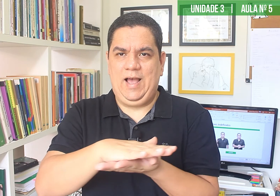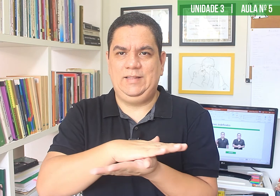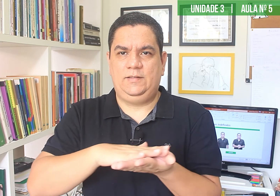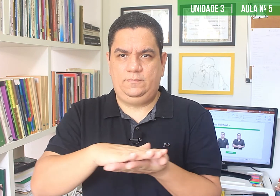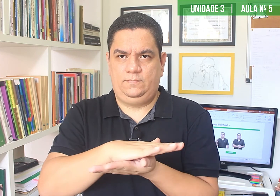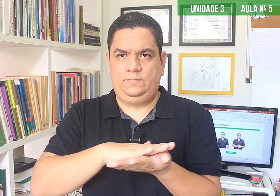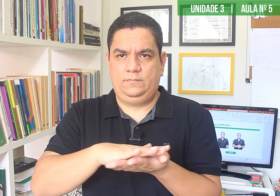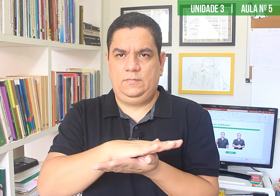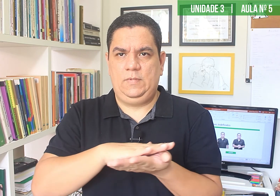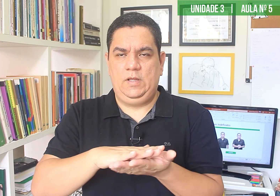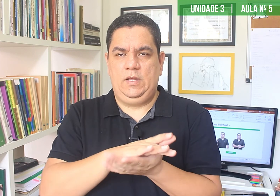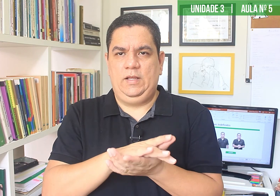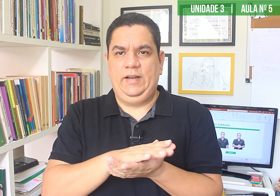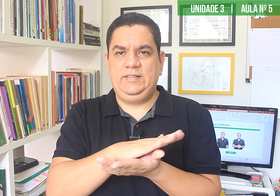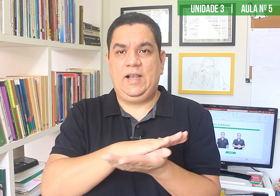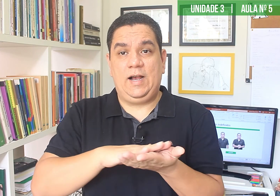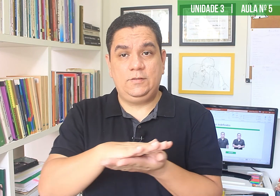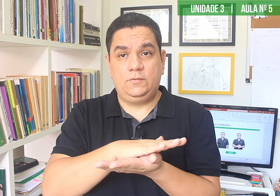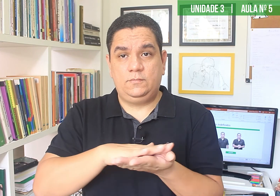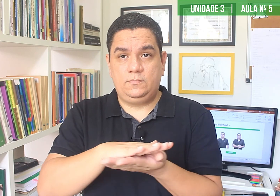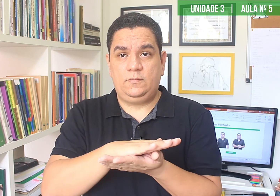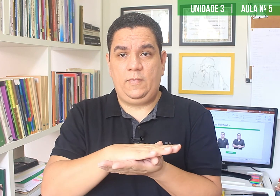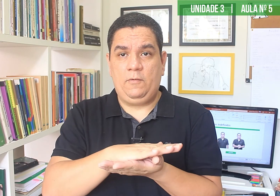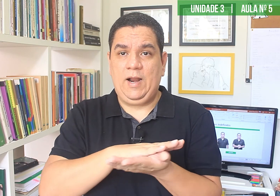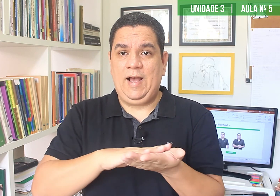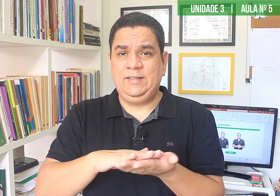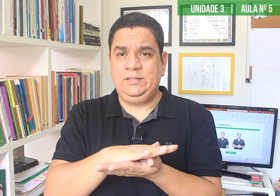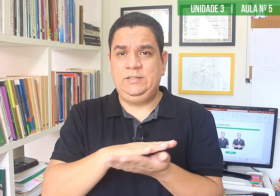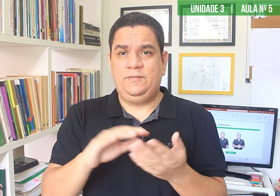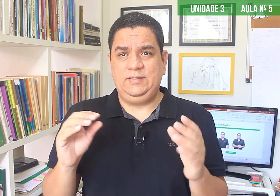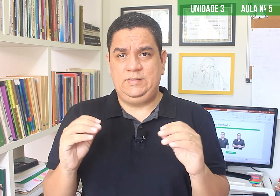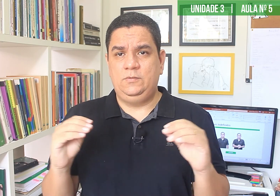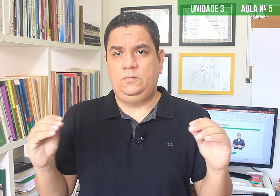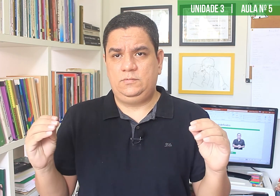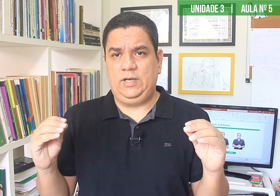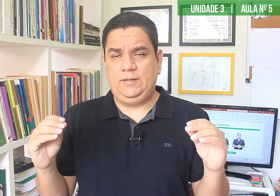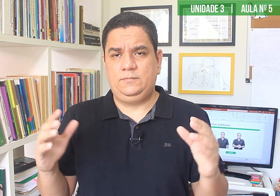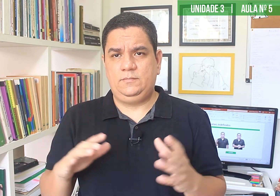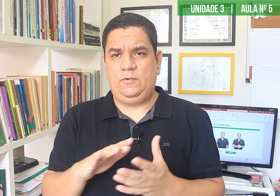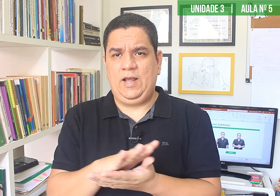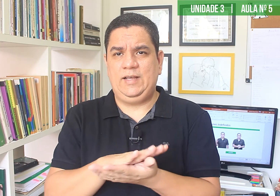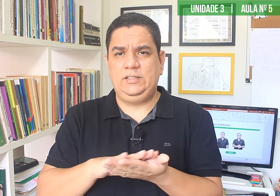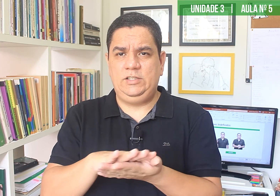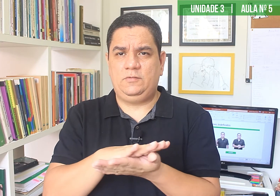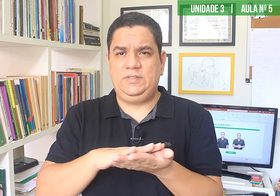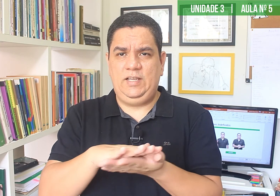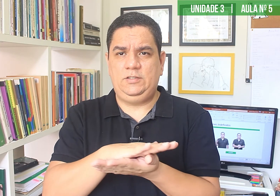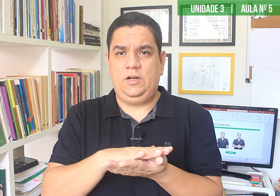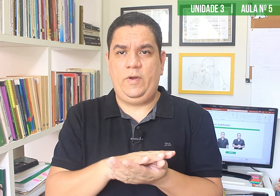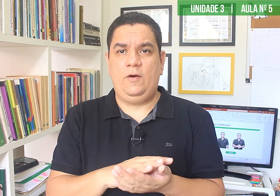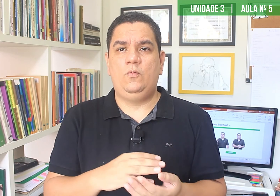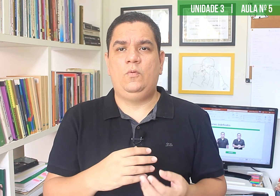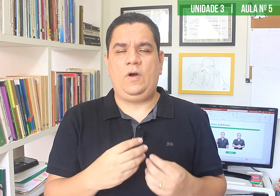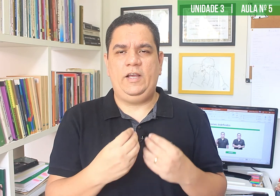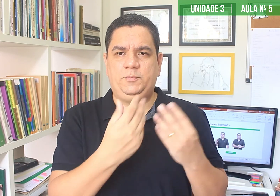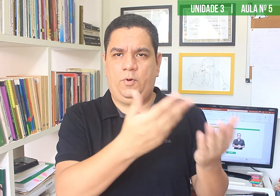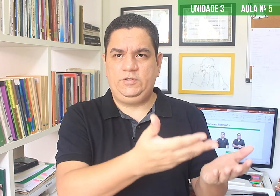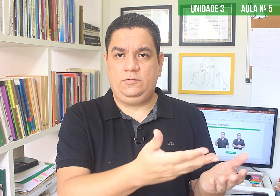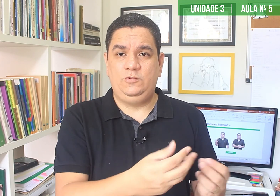Nada. Nesse caso, é o nada de vazio, tá? O nada de ausente, não é a resposta do de